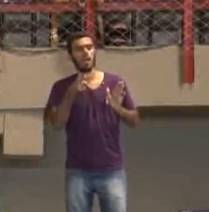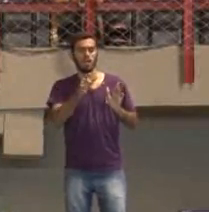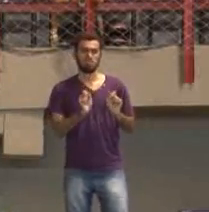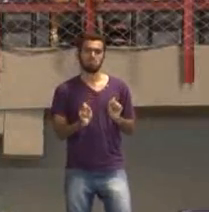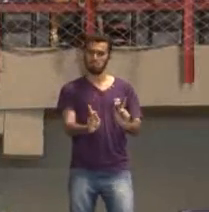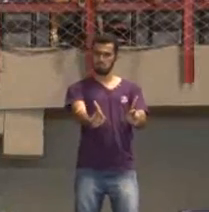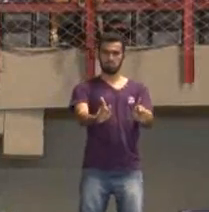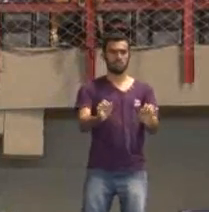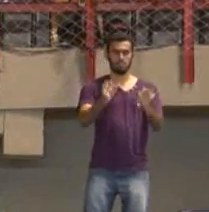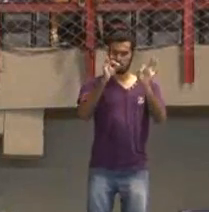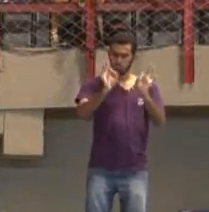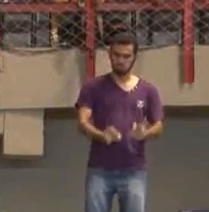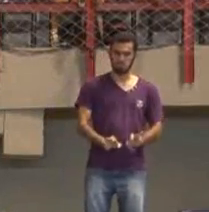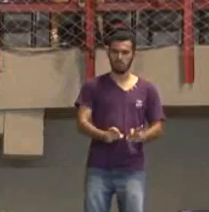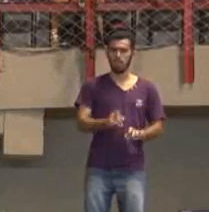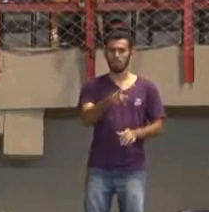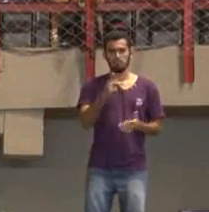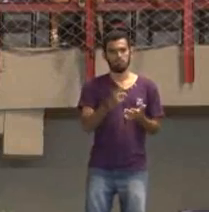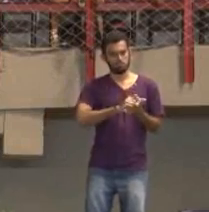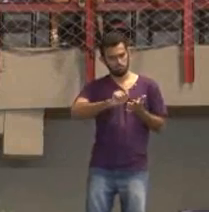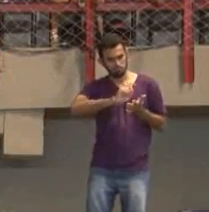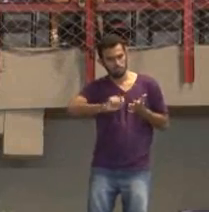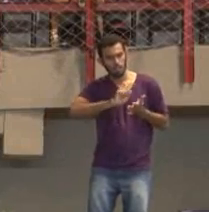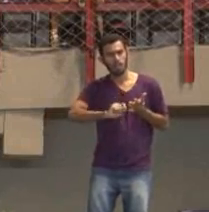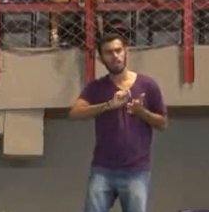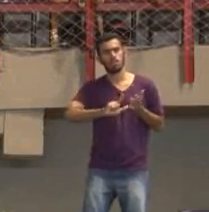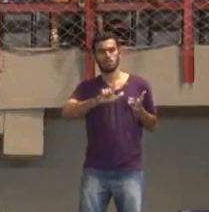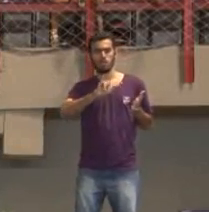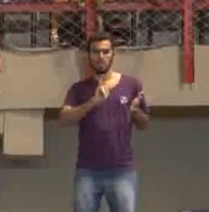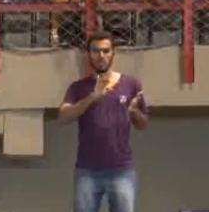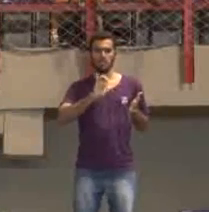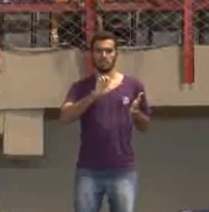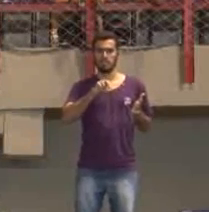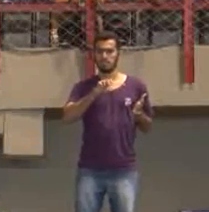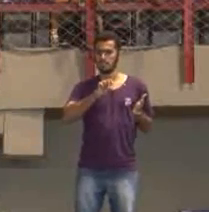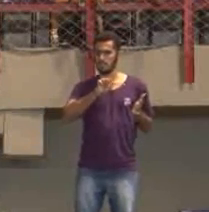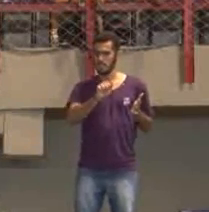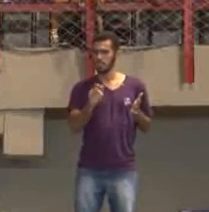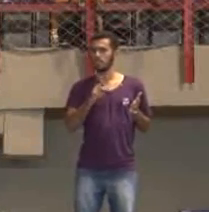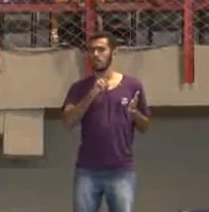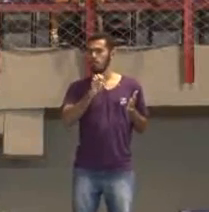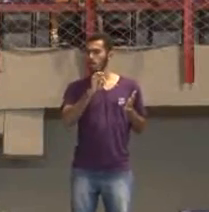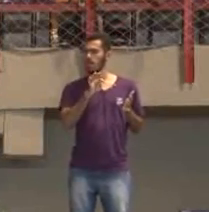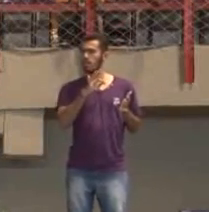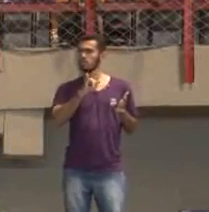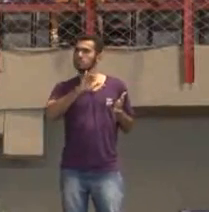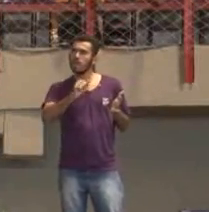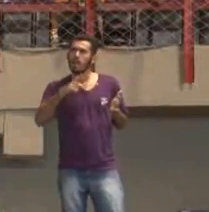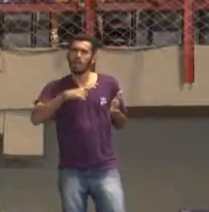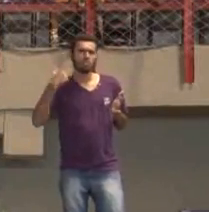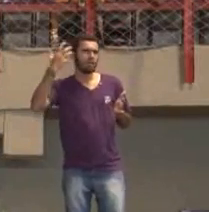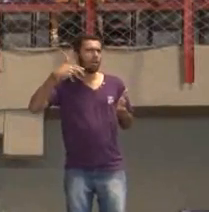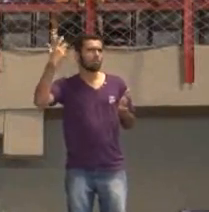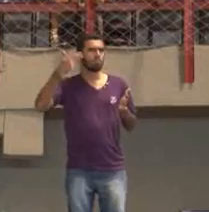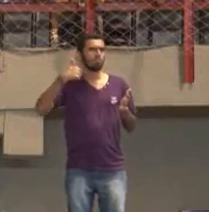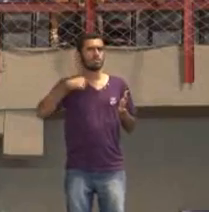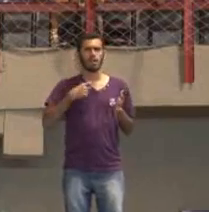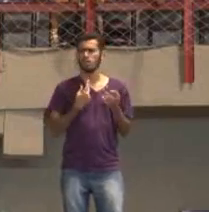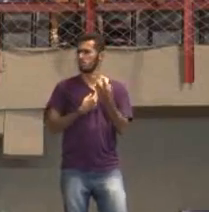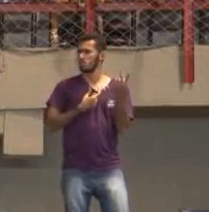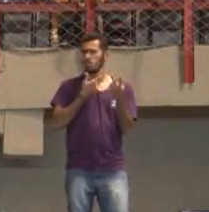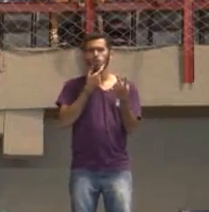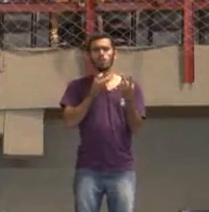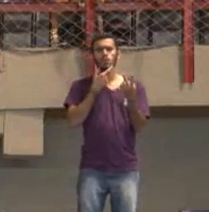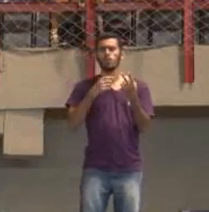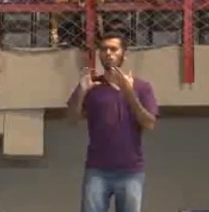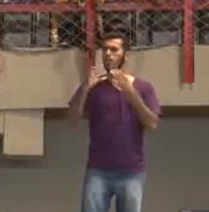licença poética. Tem uma música que ficou famosa de uma dupla sertaneja por causa do erro. Eu não me